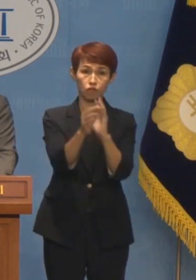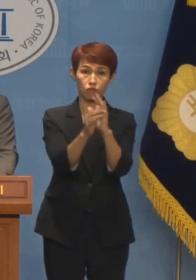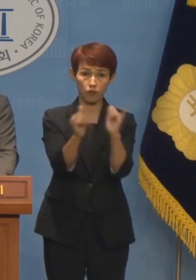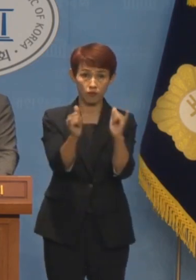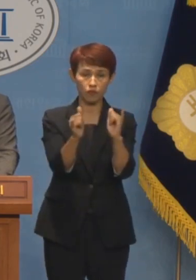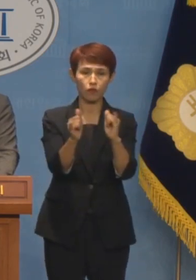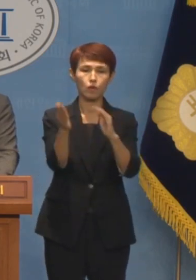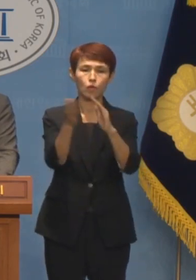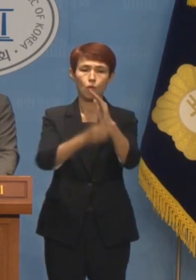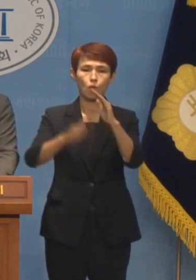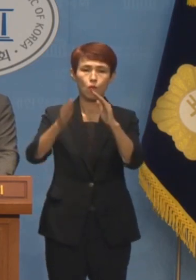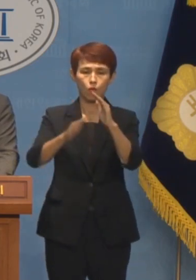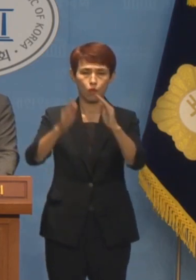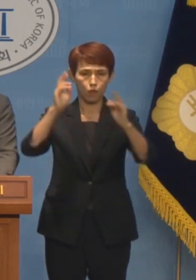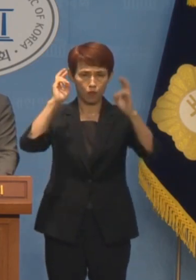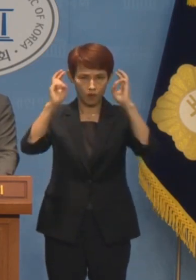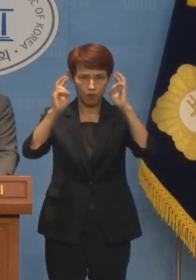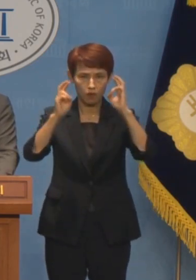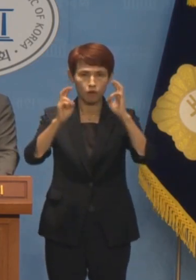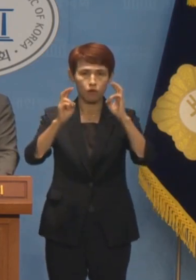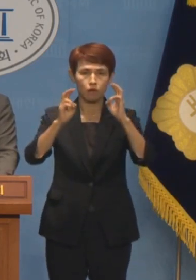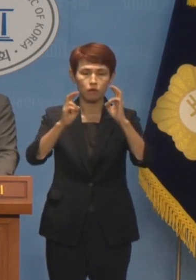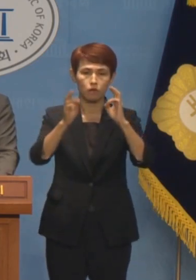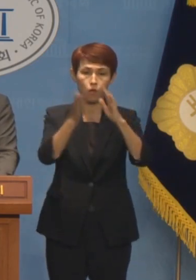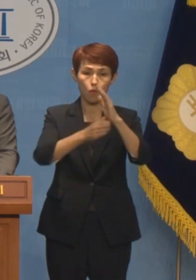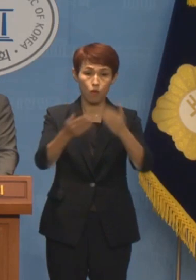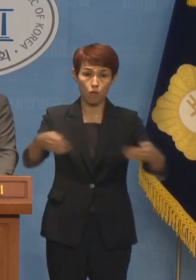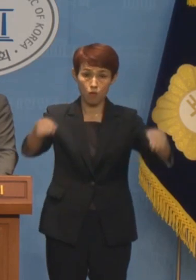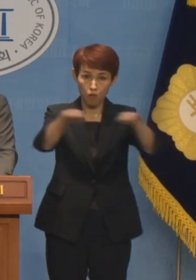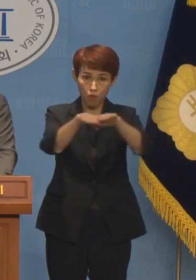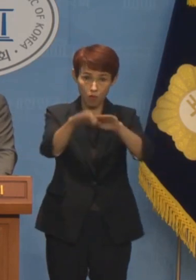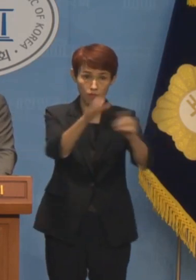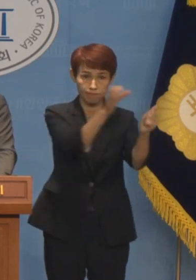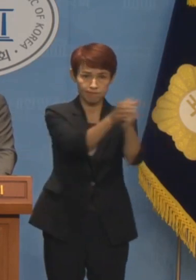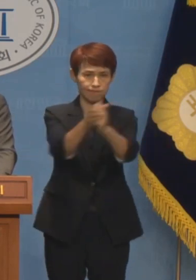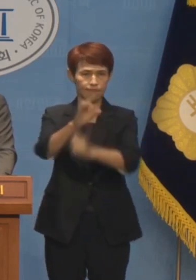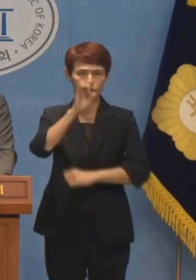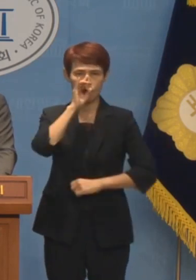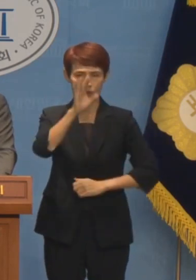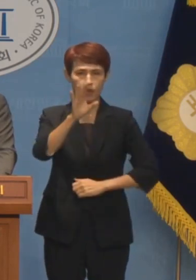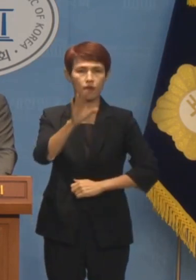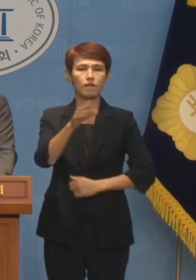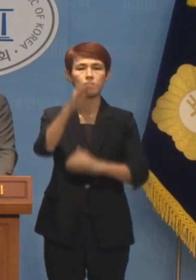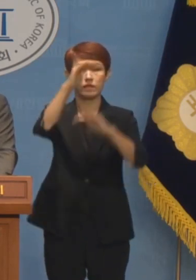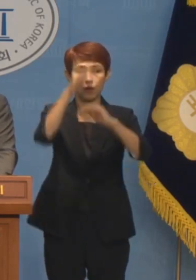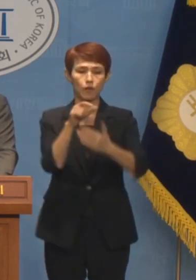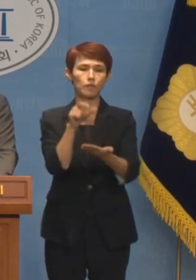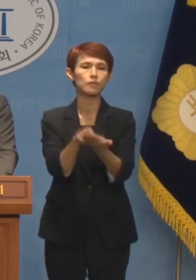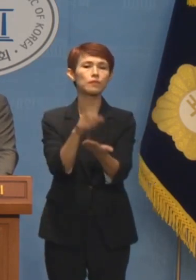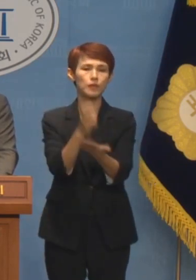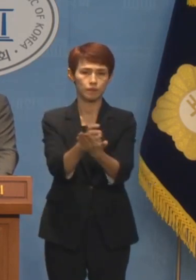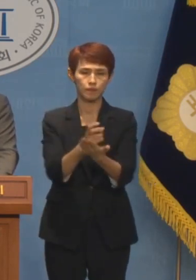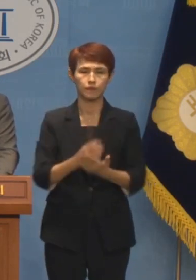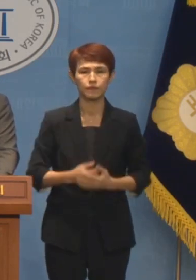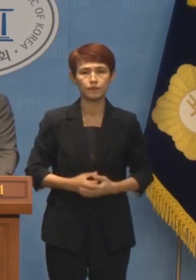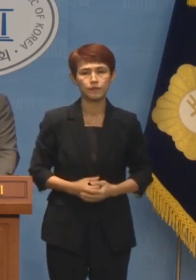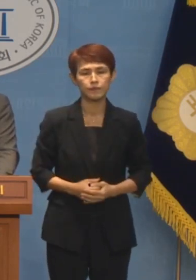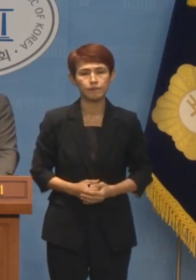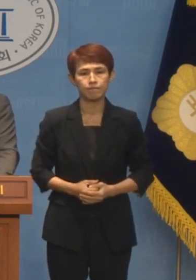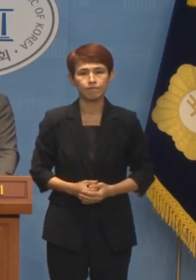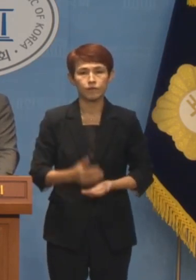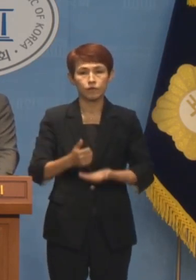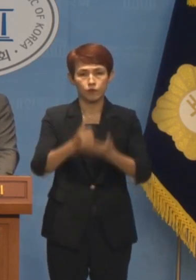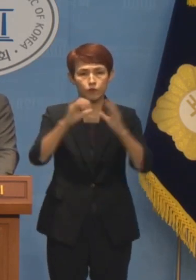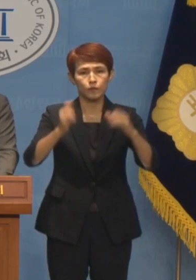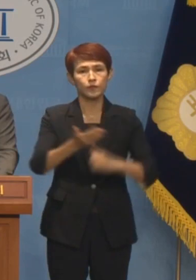공기업, 준정부기관의 장에 임용 또는 임명될 수 없도록 하는 내용을 담고 있습니다. 존경하는